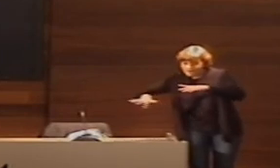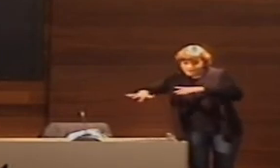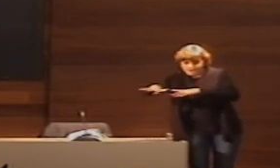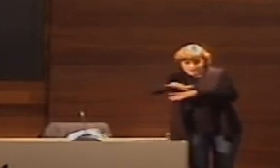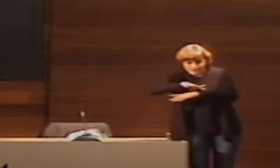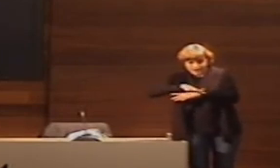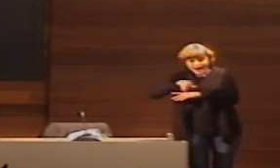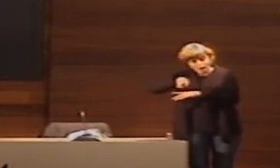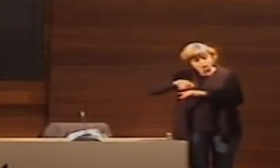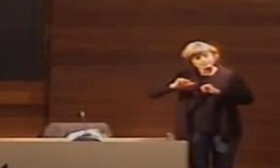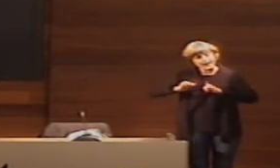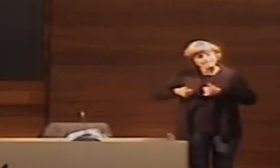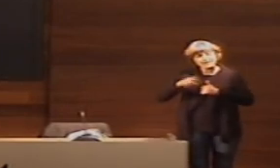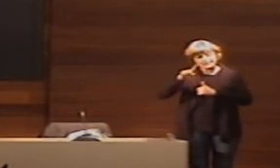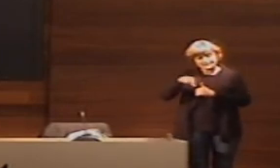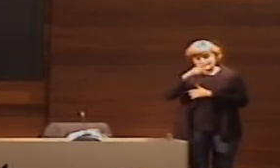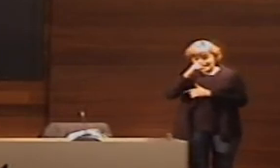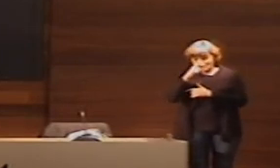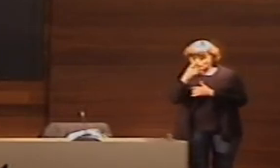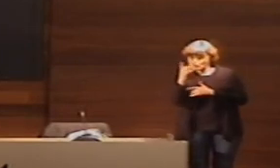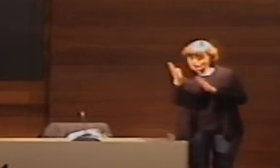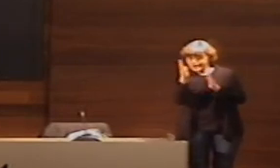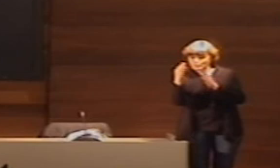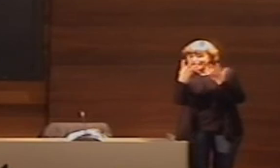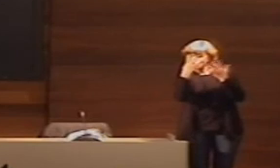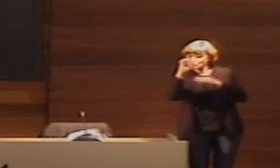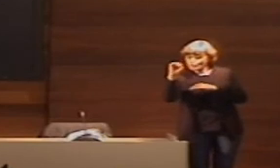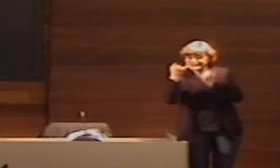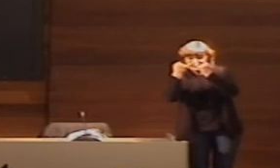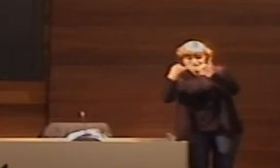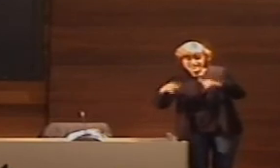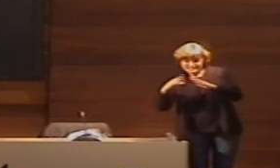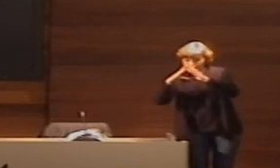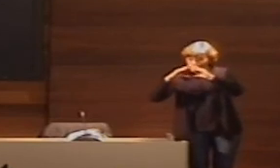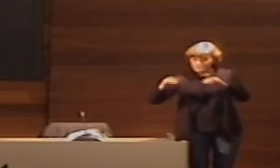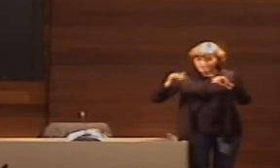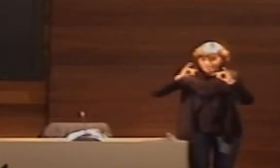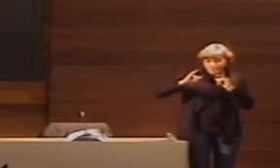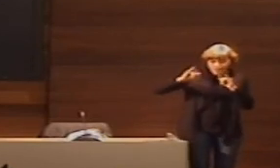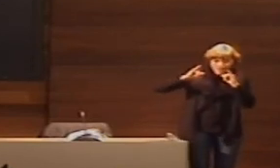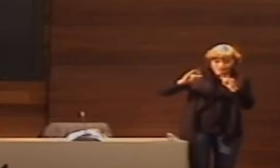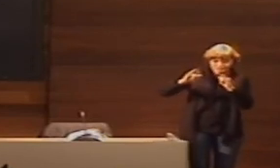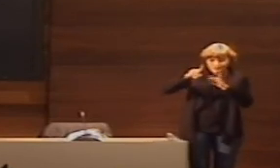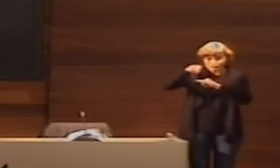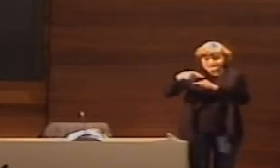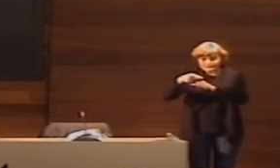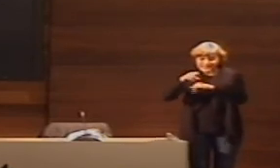fue pionera también en su momento, en los 90, en la organización de fiestas sostenibles y editaron una guía